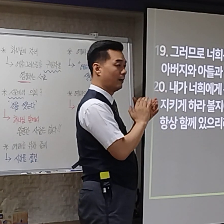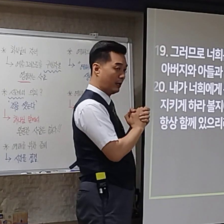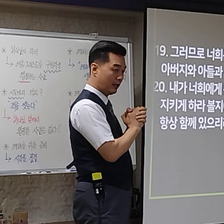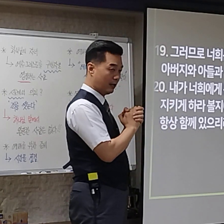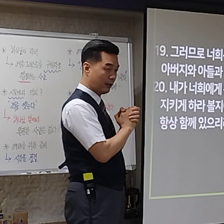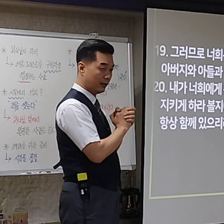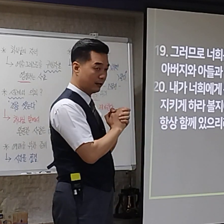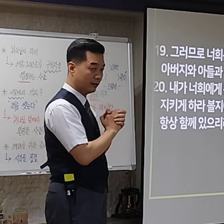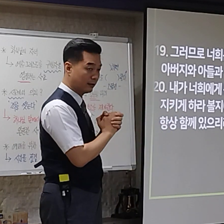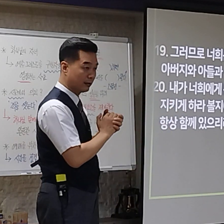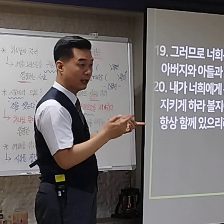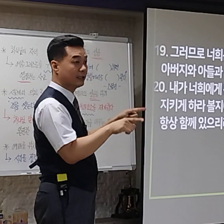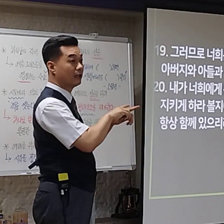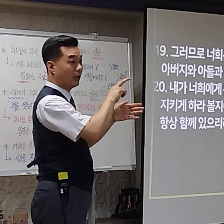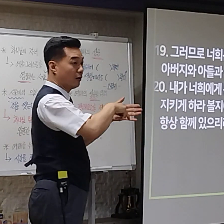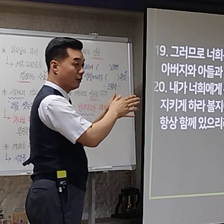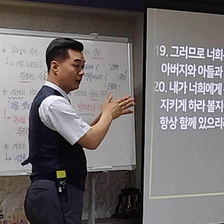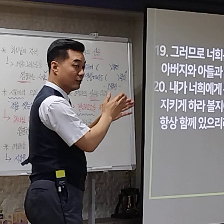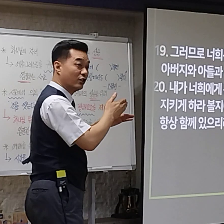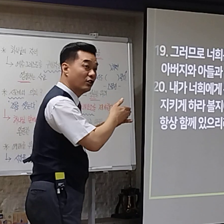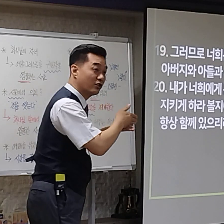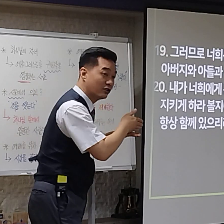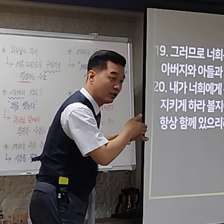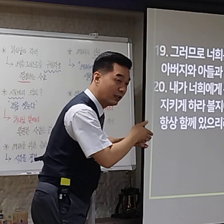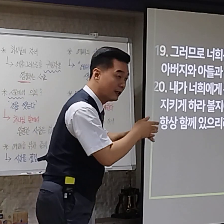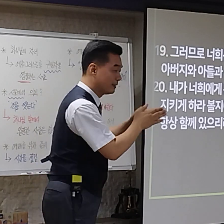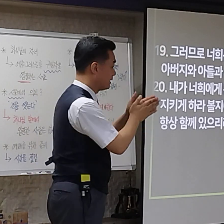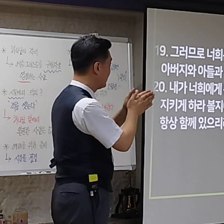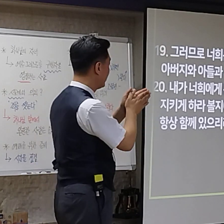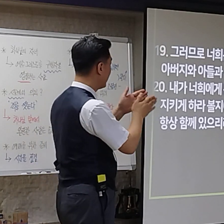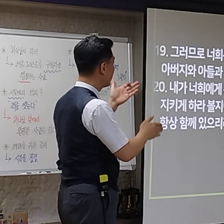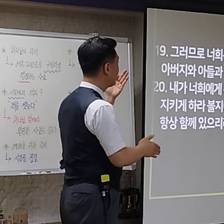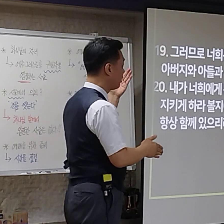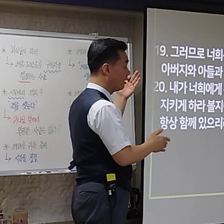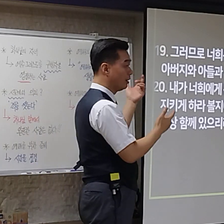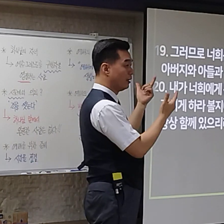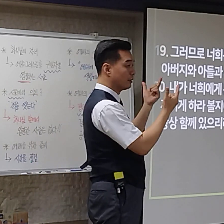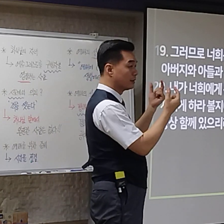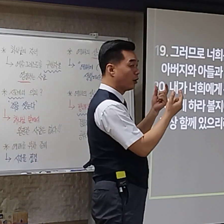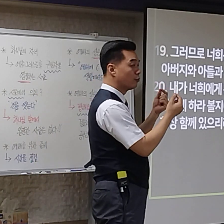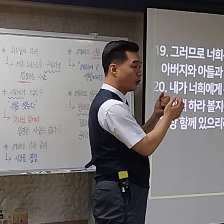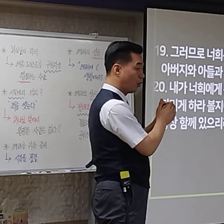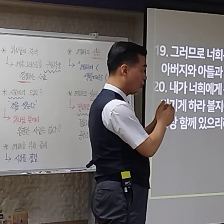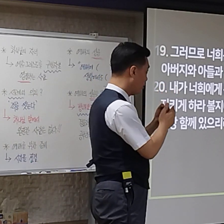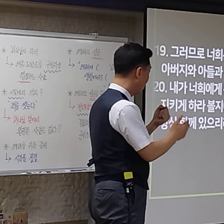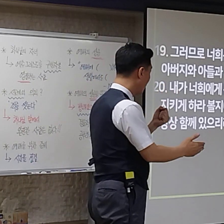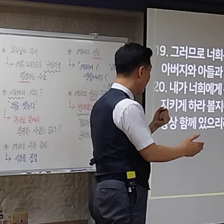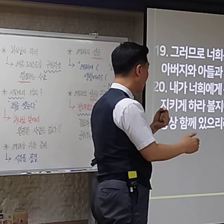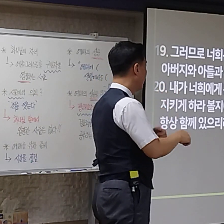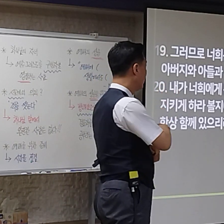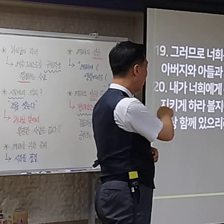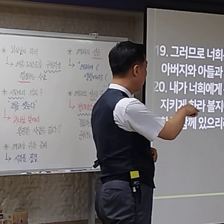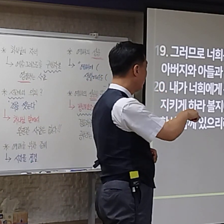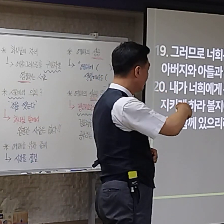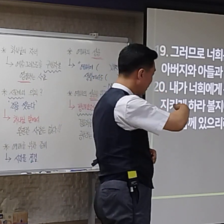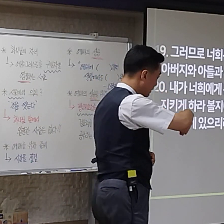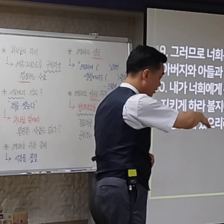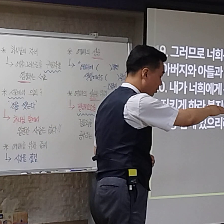아멘. 같이 읽을까요? 천천히 시작. 19절. 그러므로 너희는